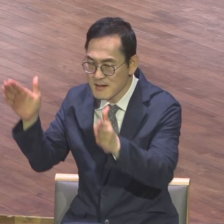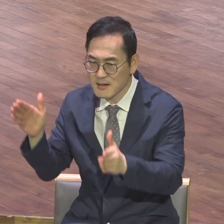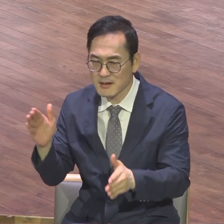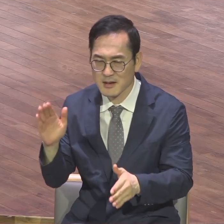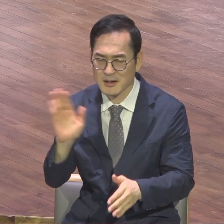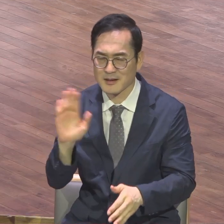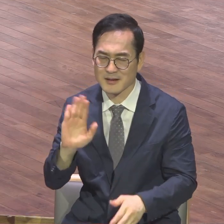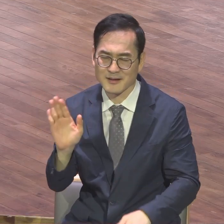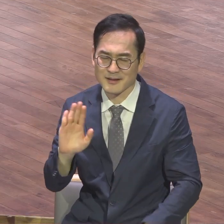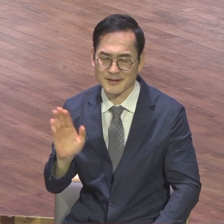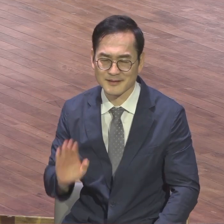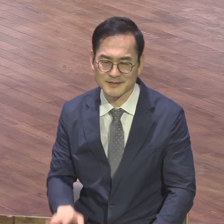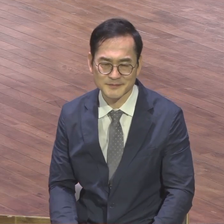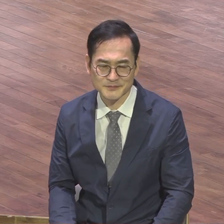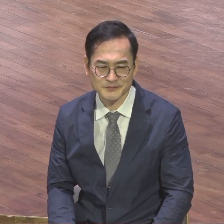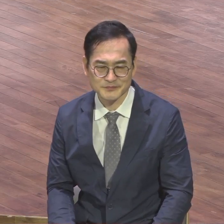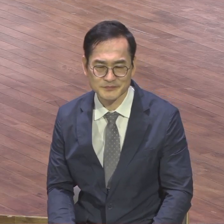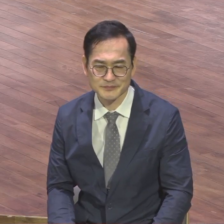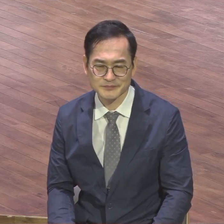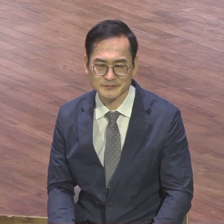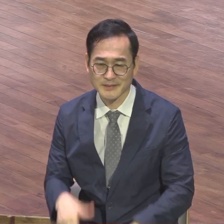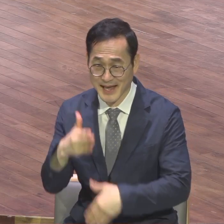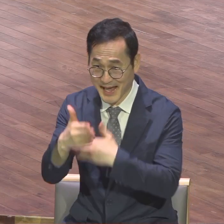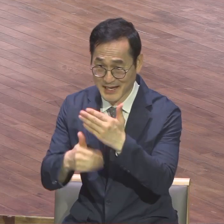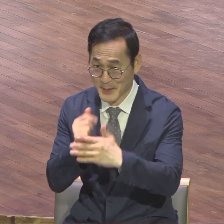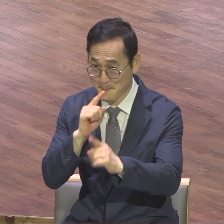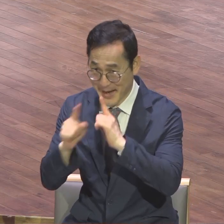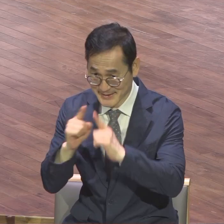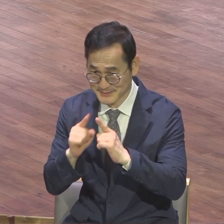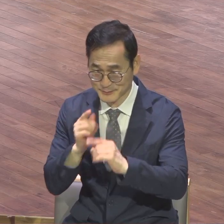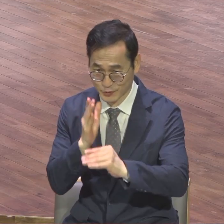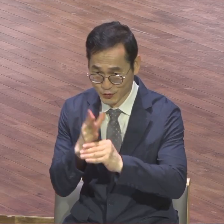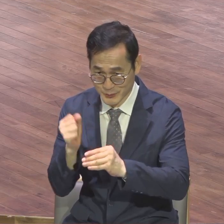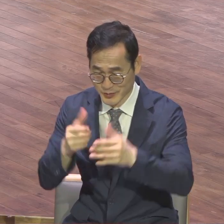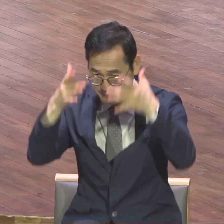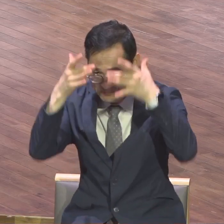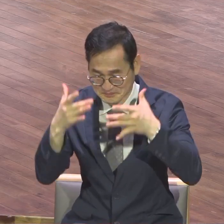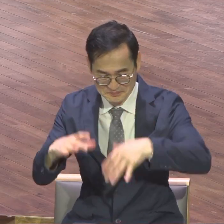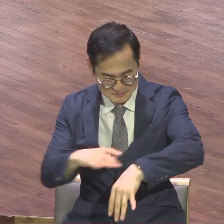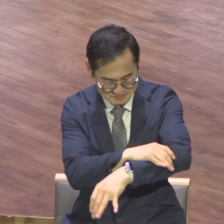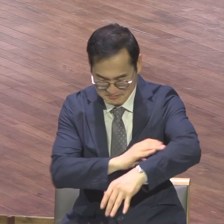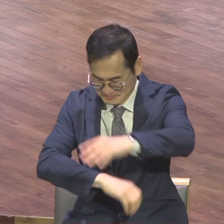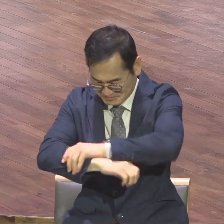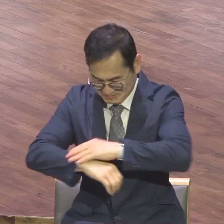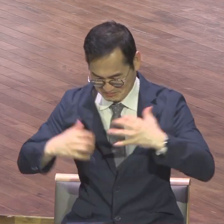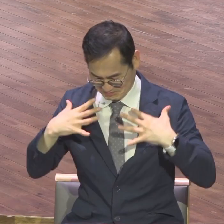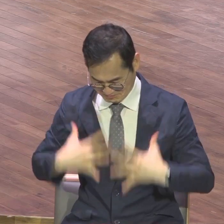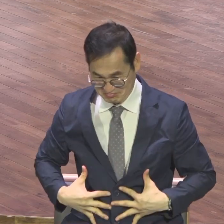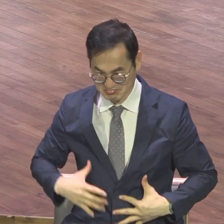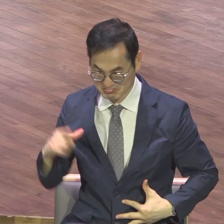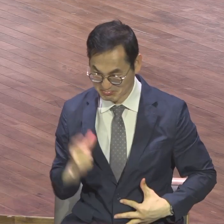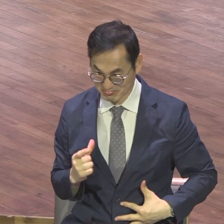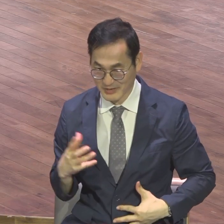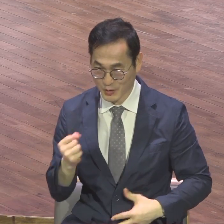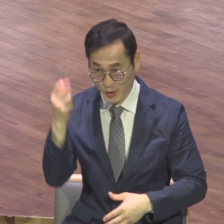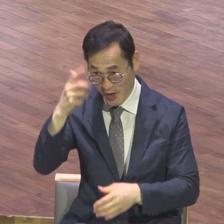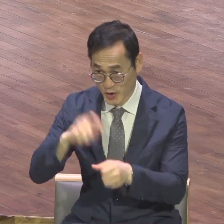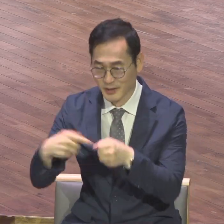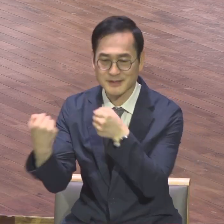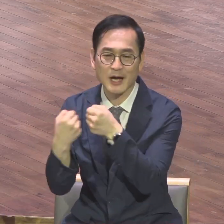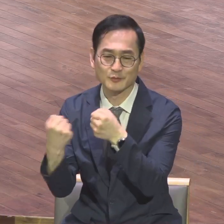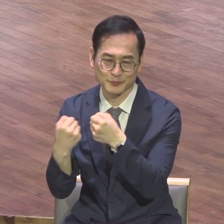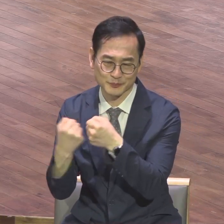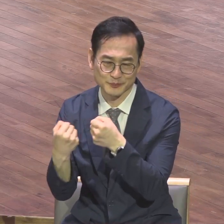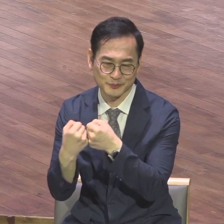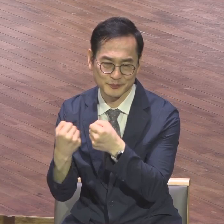영적으로 하나님의 전신갑주를 입고 여러분 영적 싸움 싸우시 바랍니다. 육신적 싸움 싸우지 말고 영적